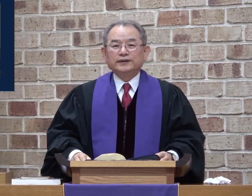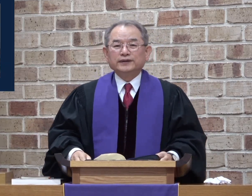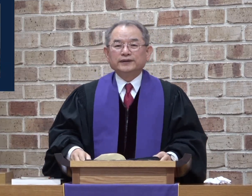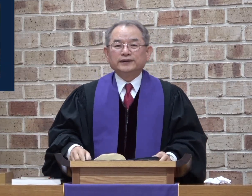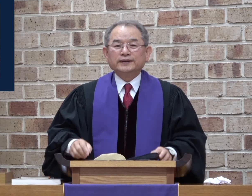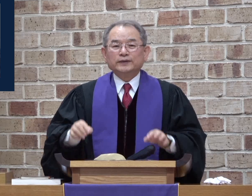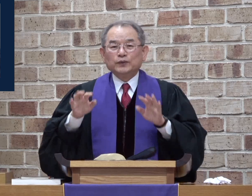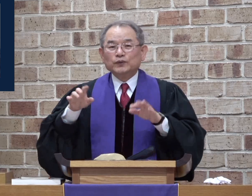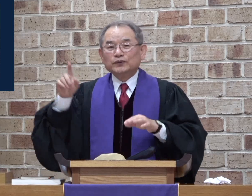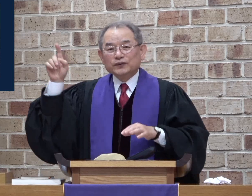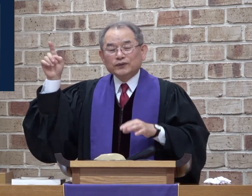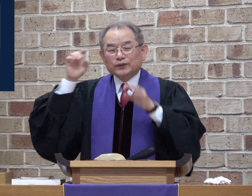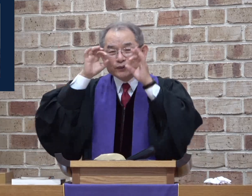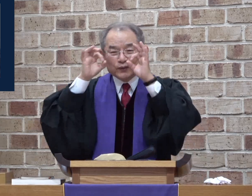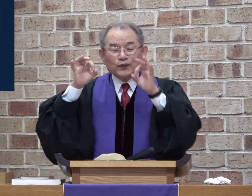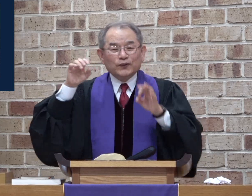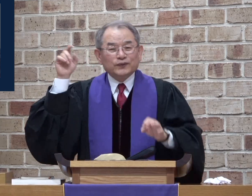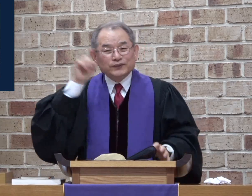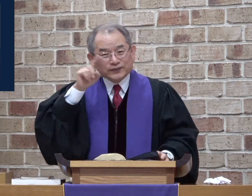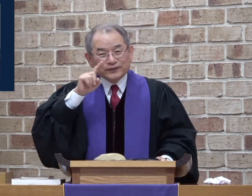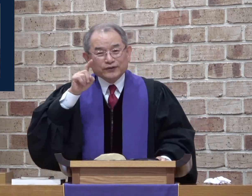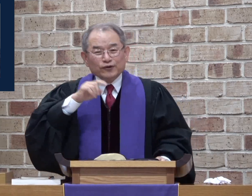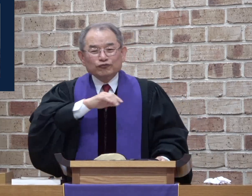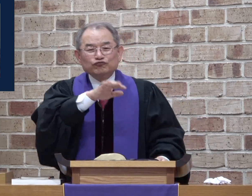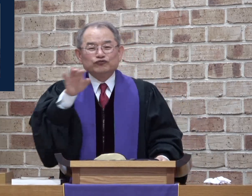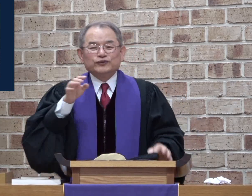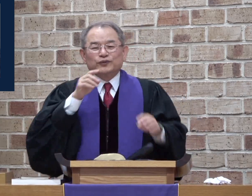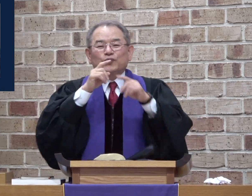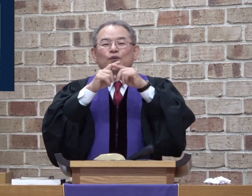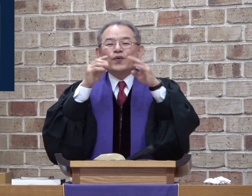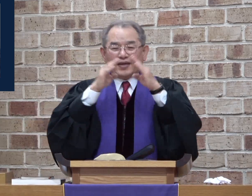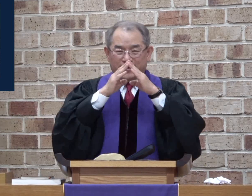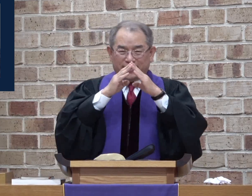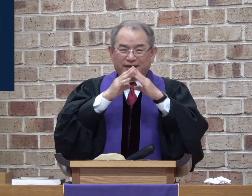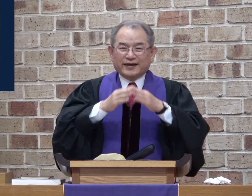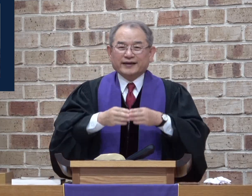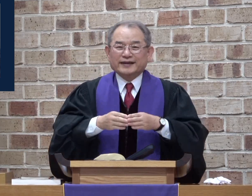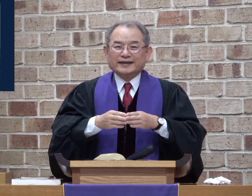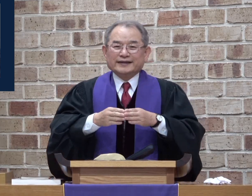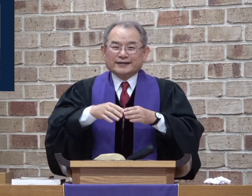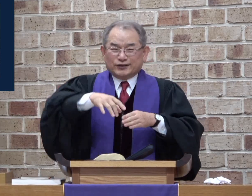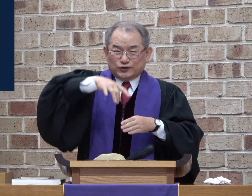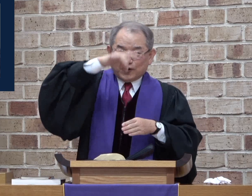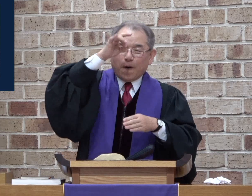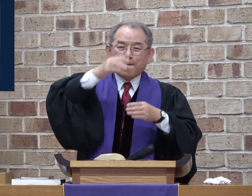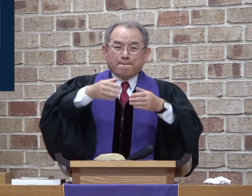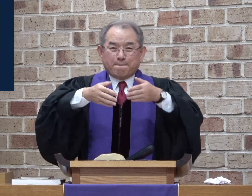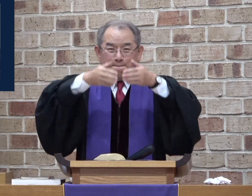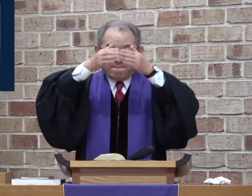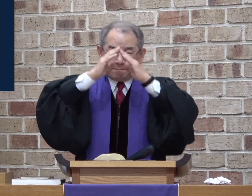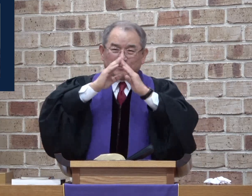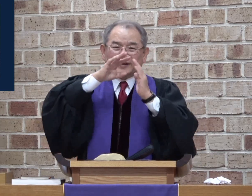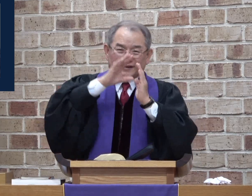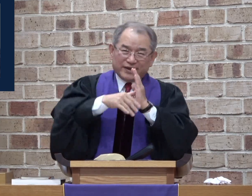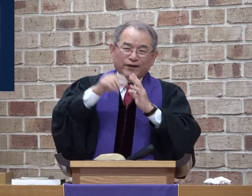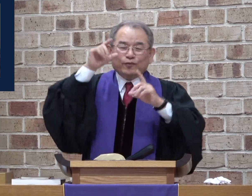이 사진은 우리 교회가 처음 세워졌을 때의 모습입니다.